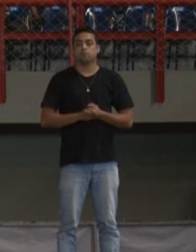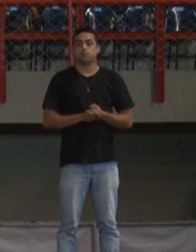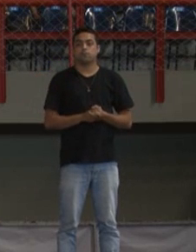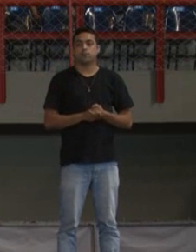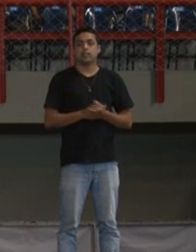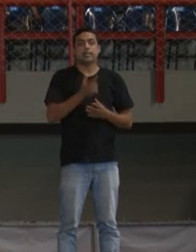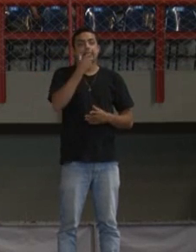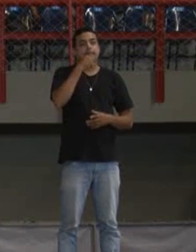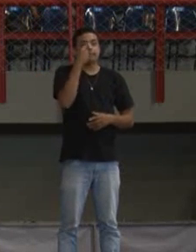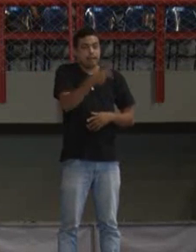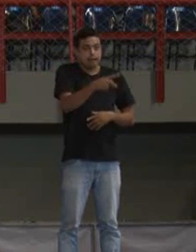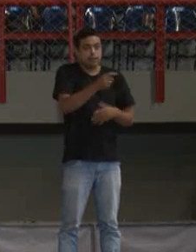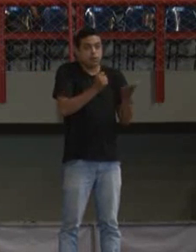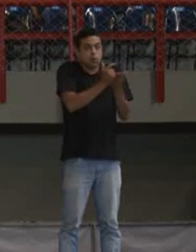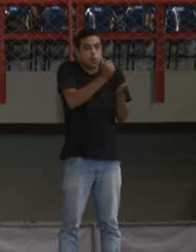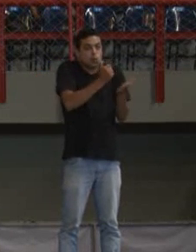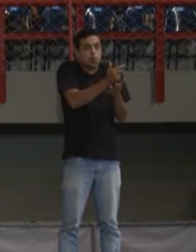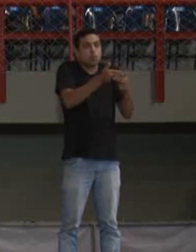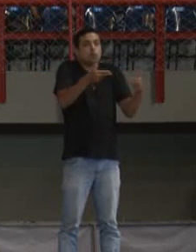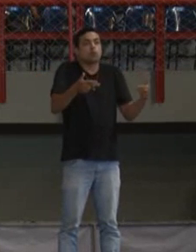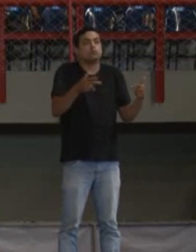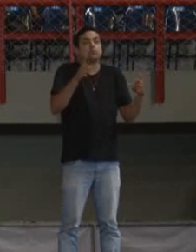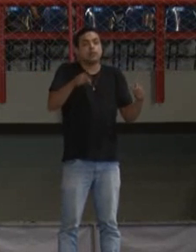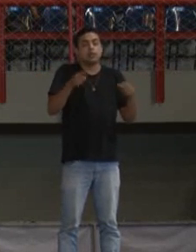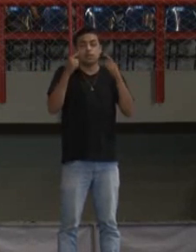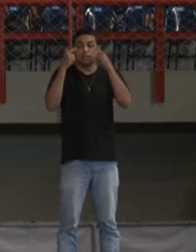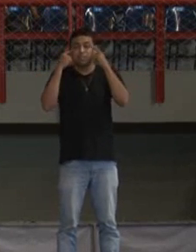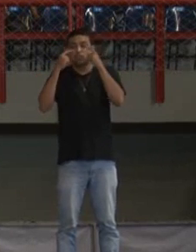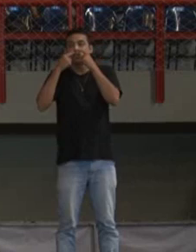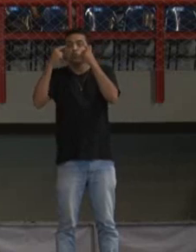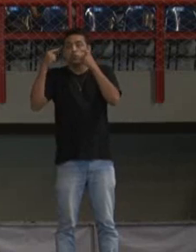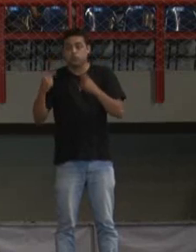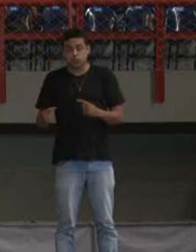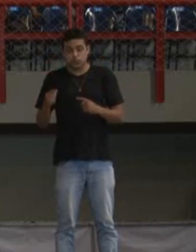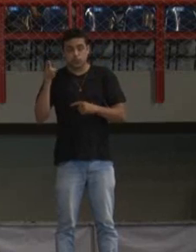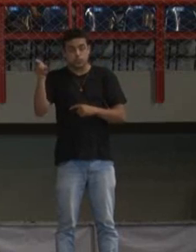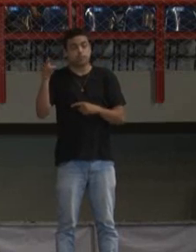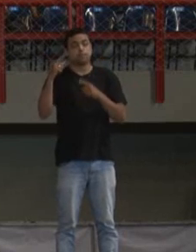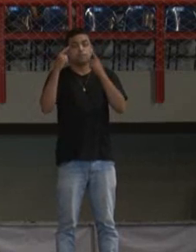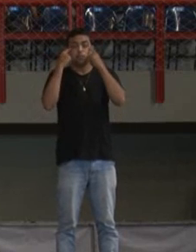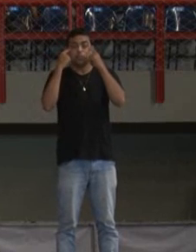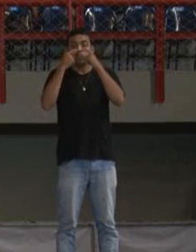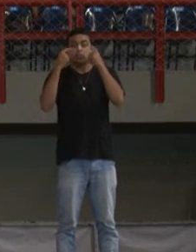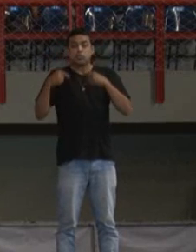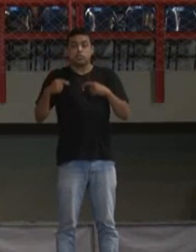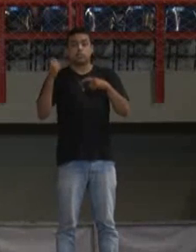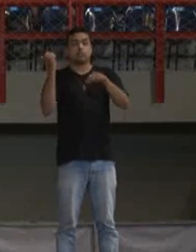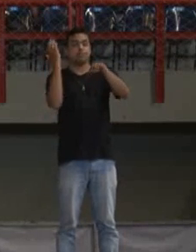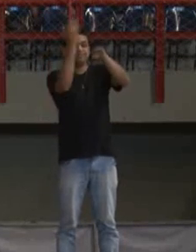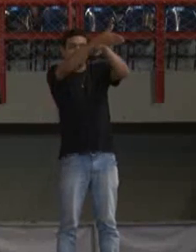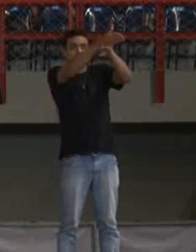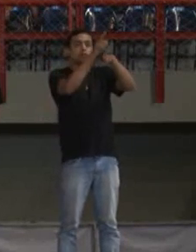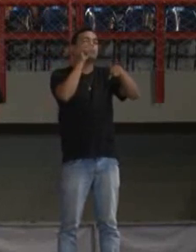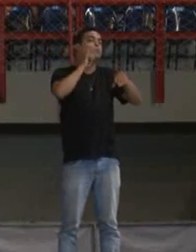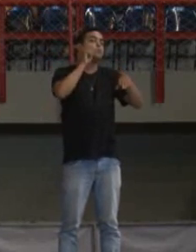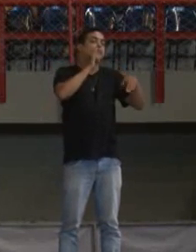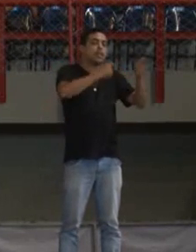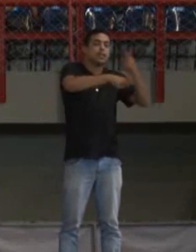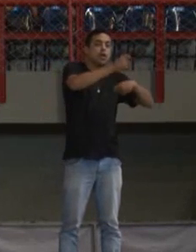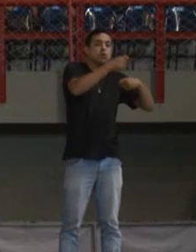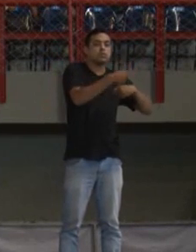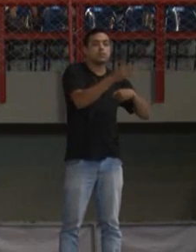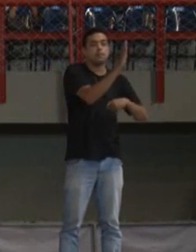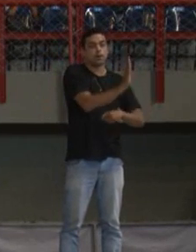compra mais os nossos produtos? Se chama China. A China superou os Estados Unidos na relação comercial